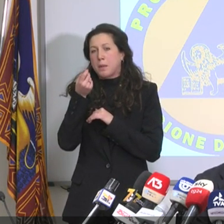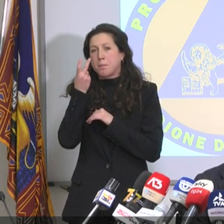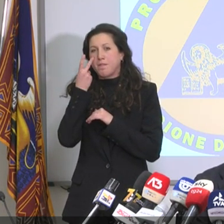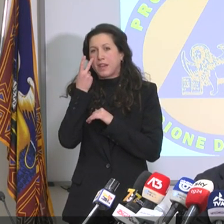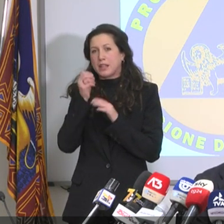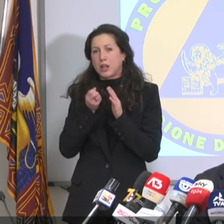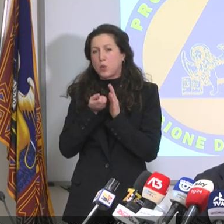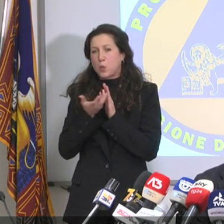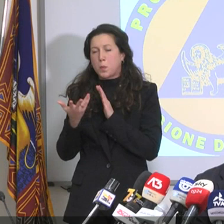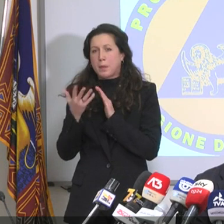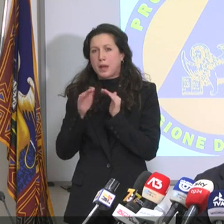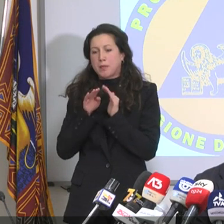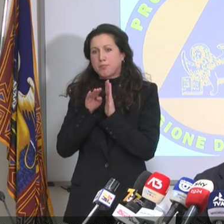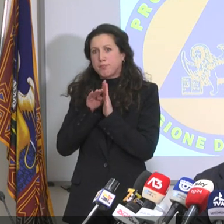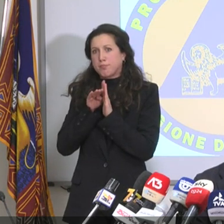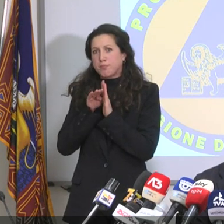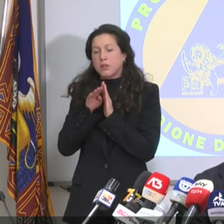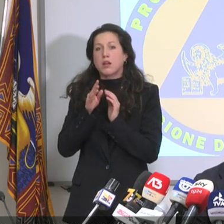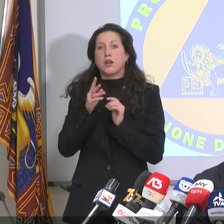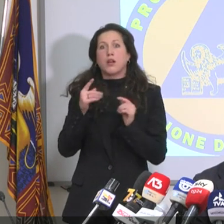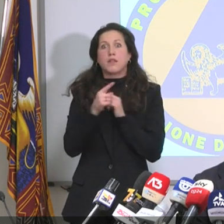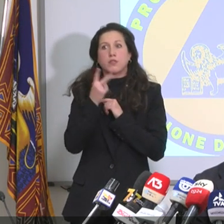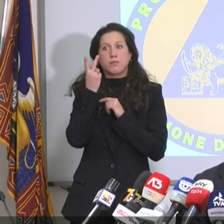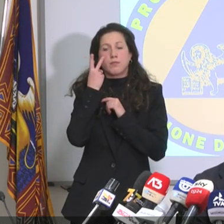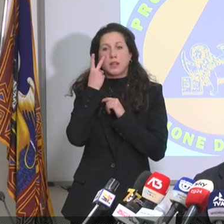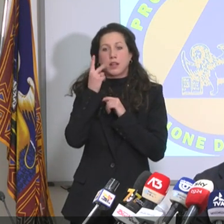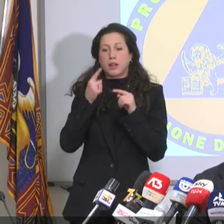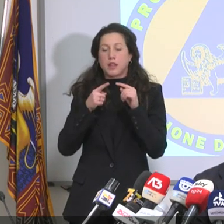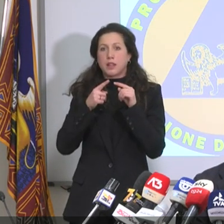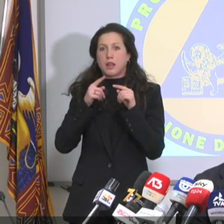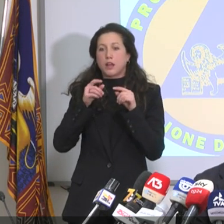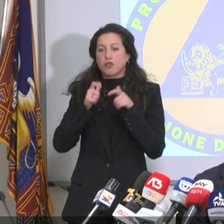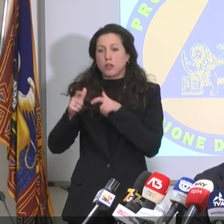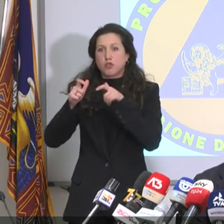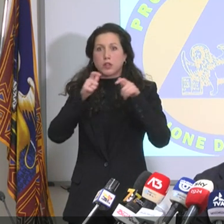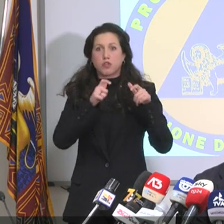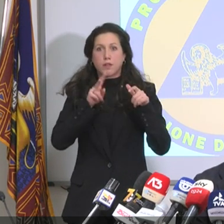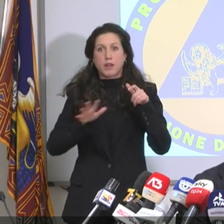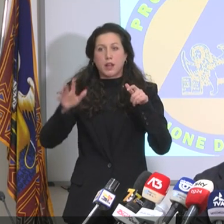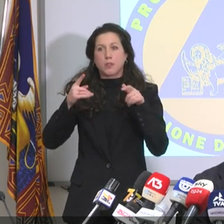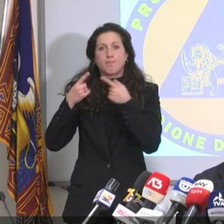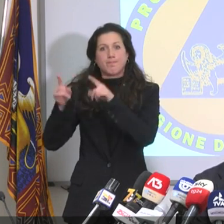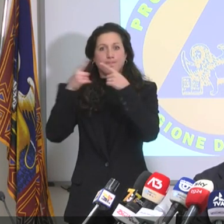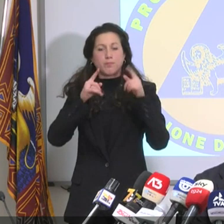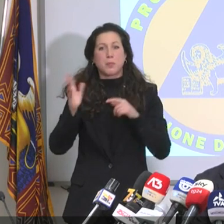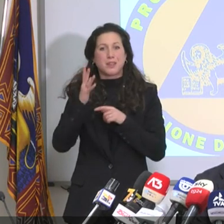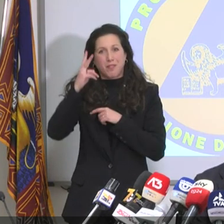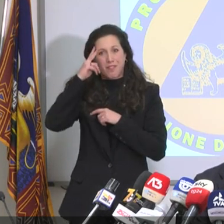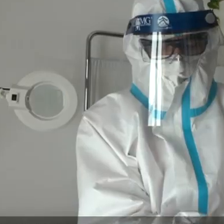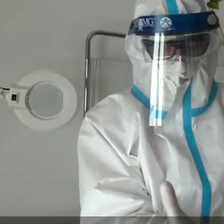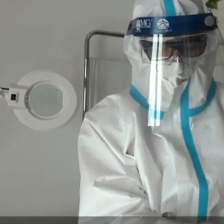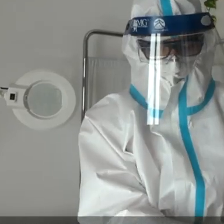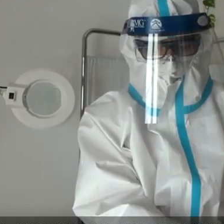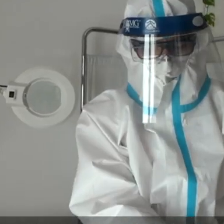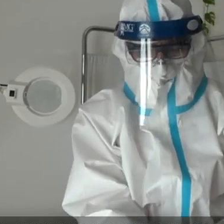Verona, che è tiratissima. Verona è tiratissima per i ricoveri in area non critica, ma in particolar modo per le terapie